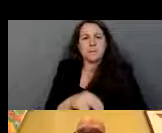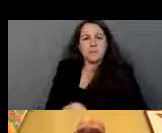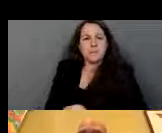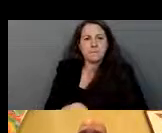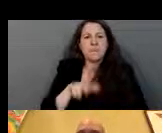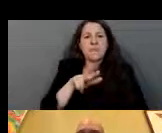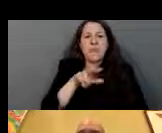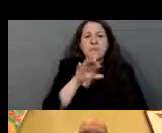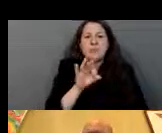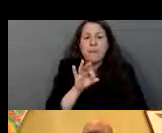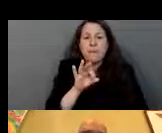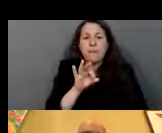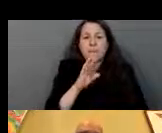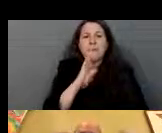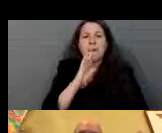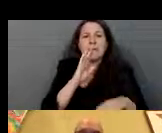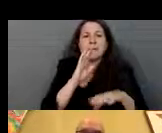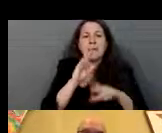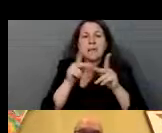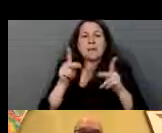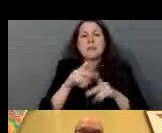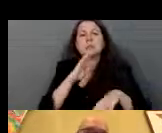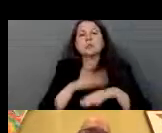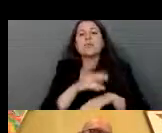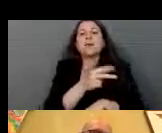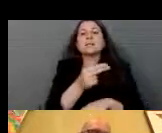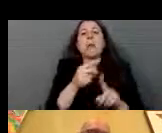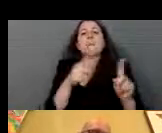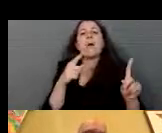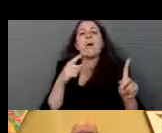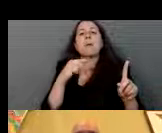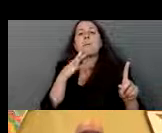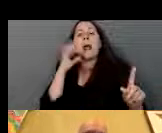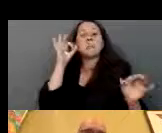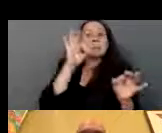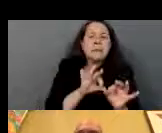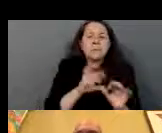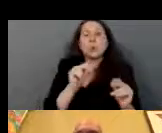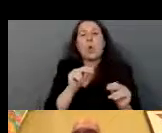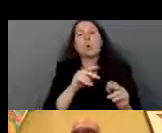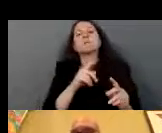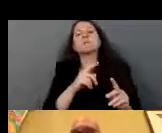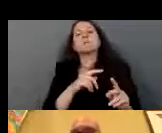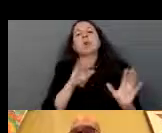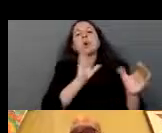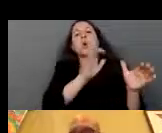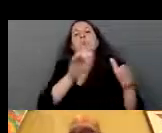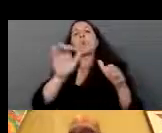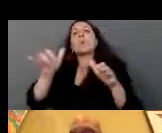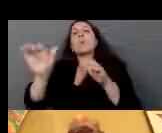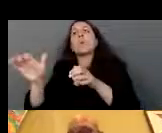chronique, mais sans rien de plus, juste ils mentionnent de manière... voici un gros parmi d'autres qui sont